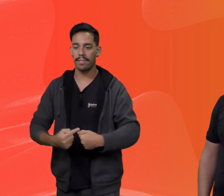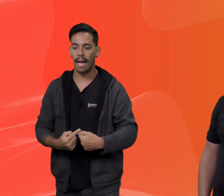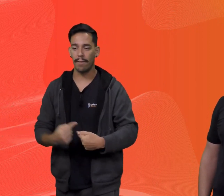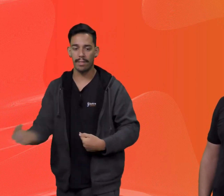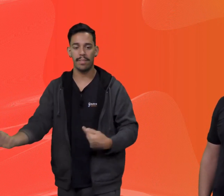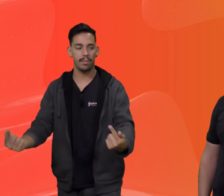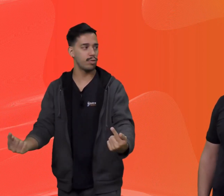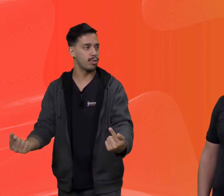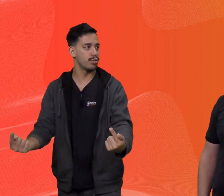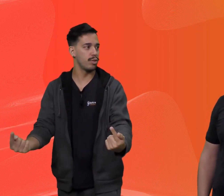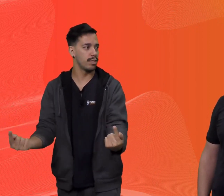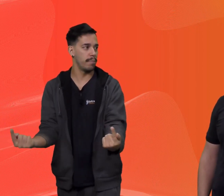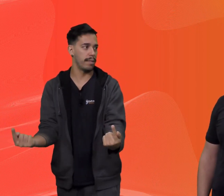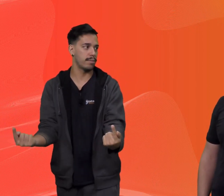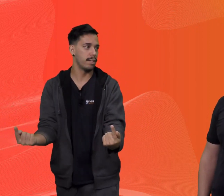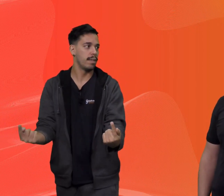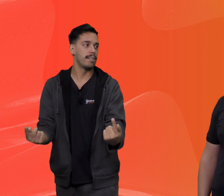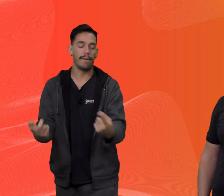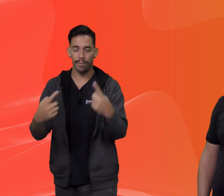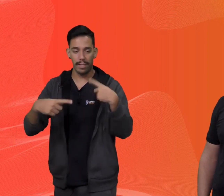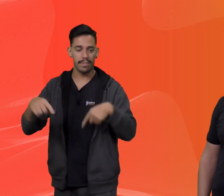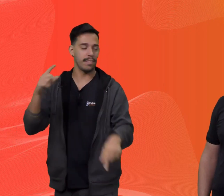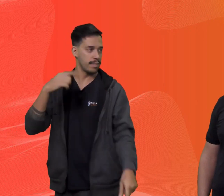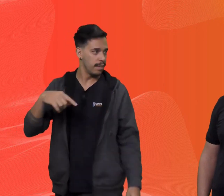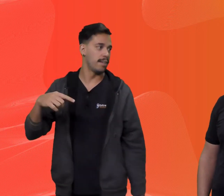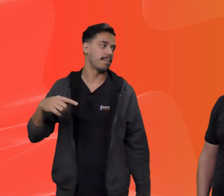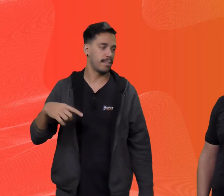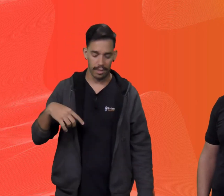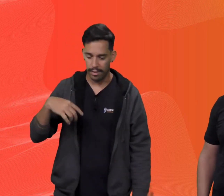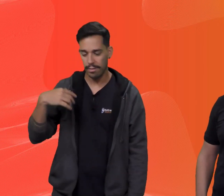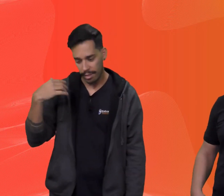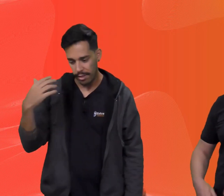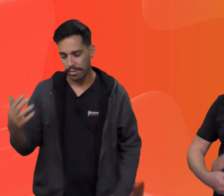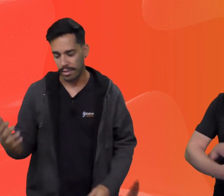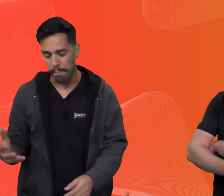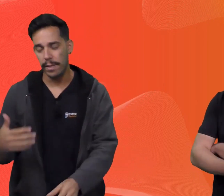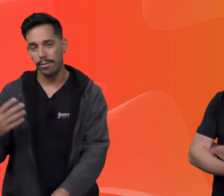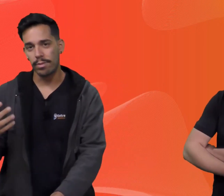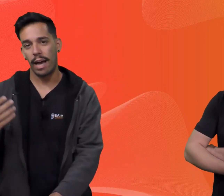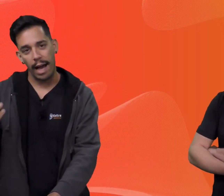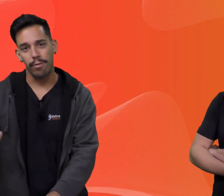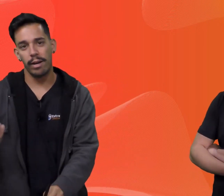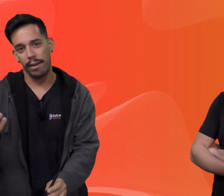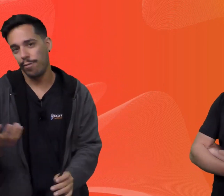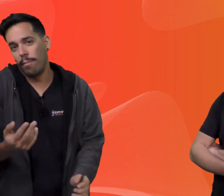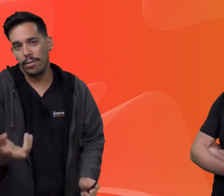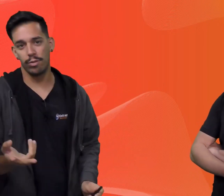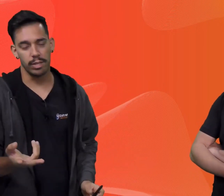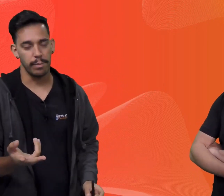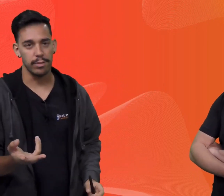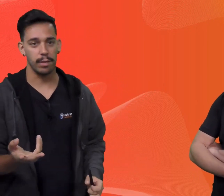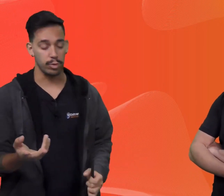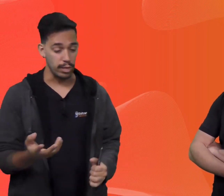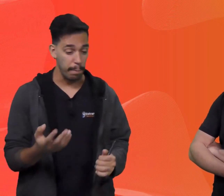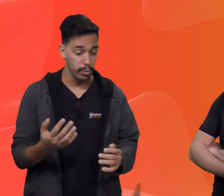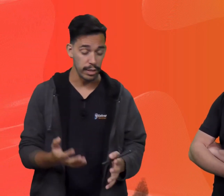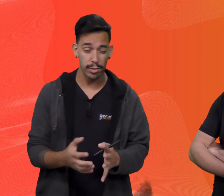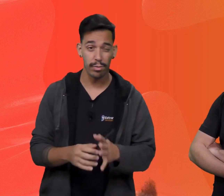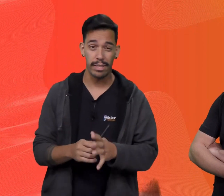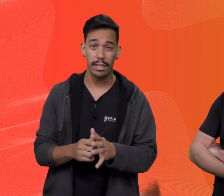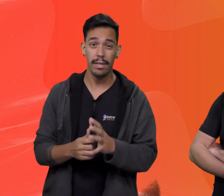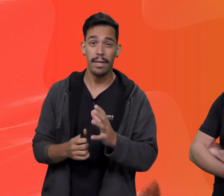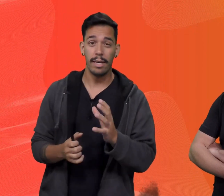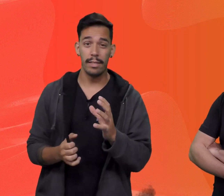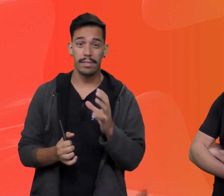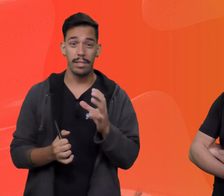é porque essa água tem esses outros 2 elementos. Era feito de e aí outras foi assim substâncias fundamentais. que sabiam que a água era formada de 2 elementos químicos. E é por